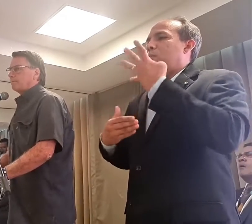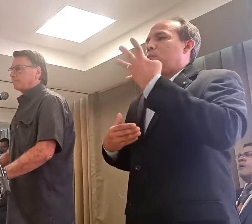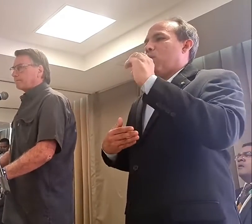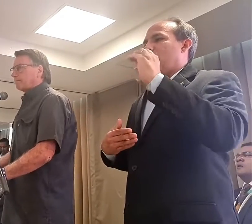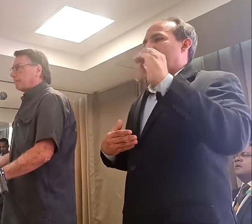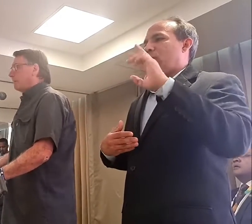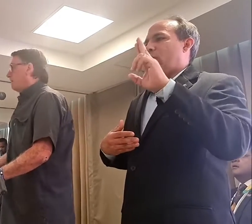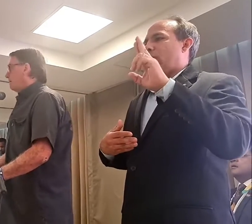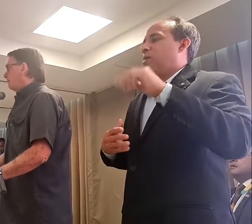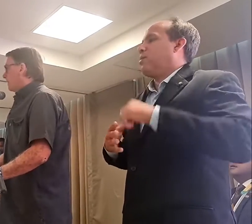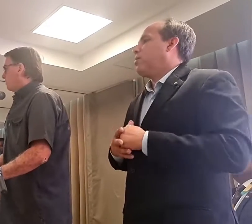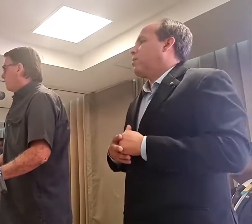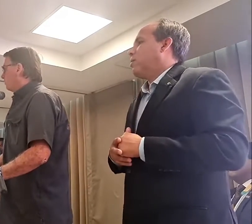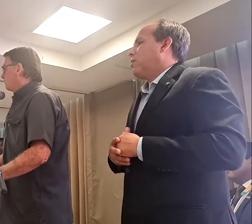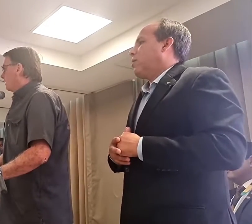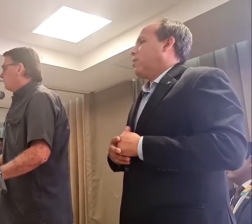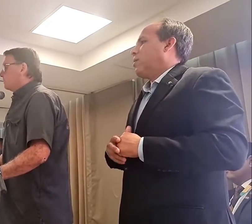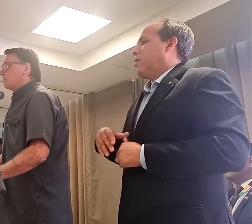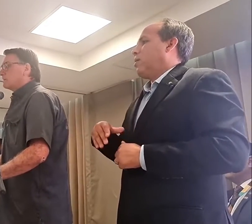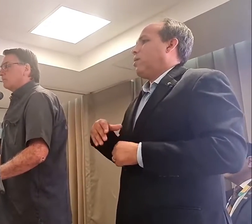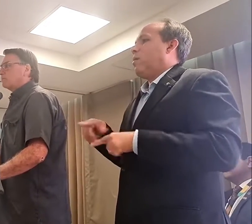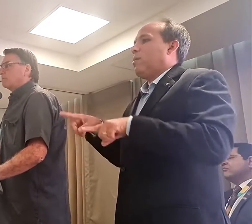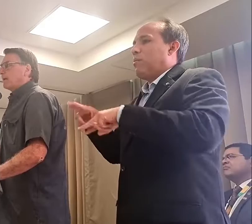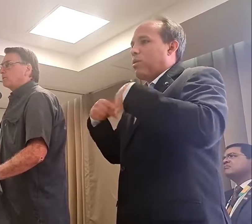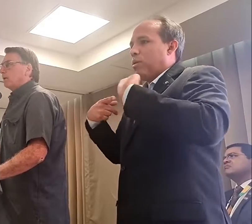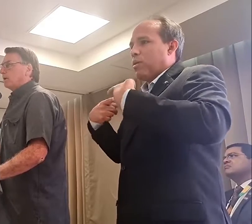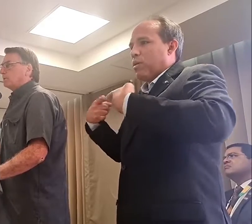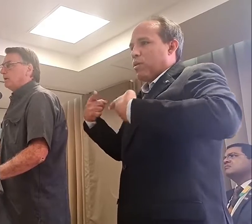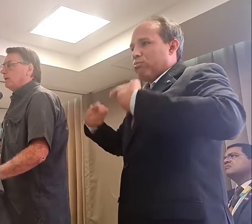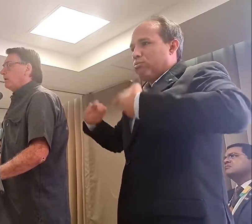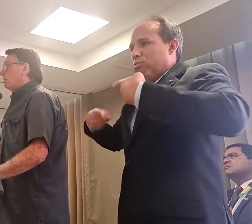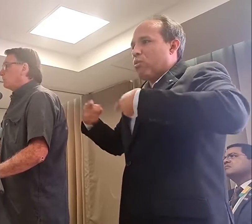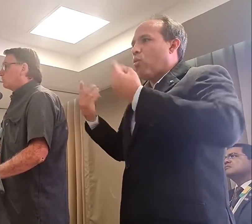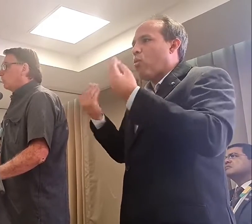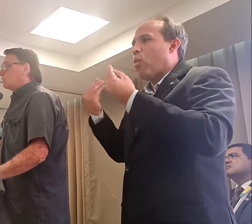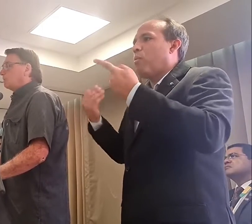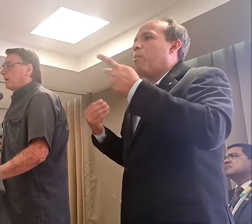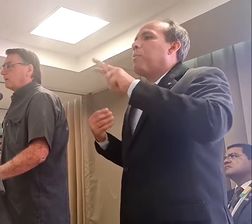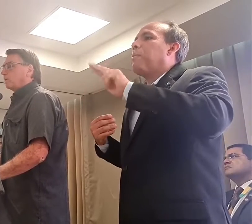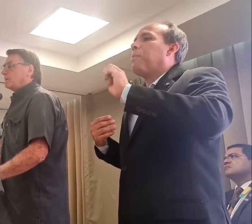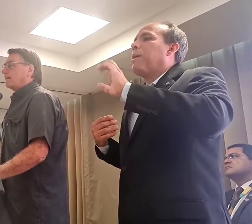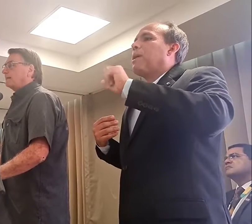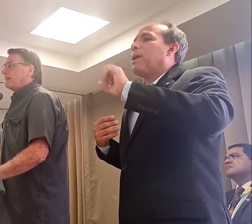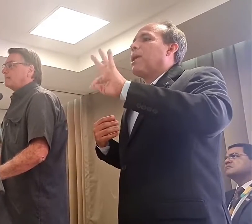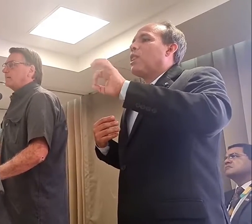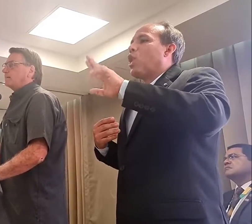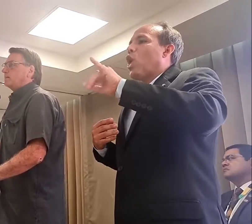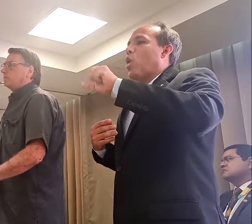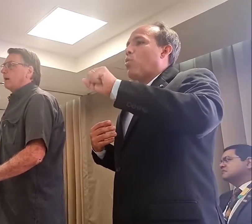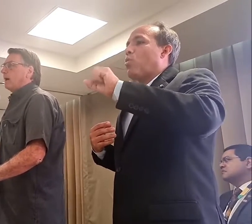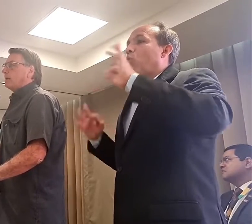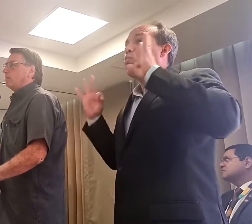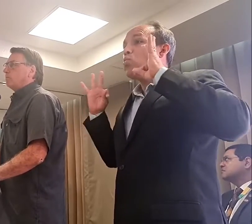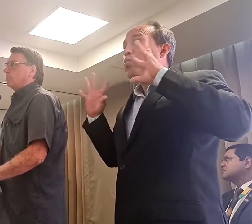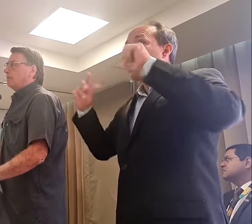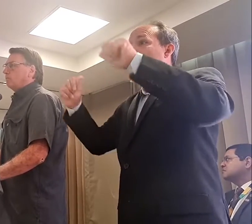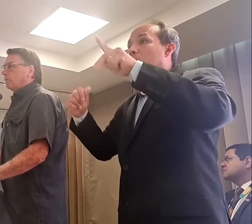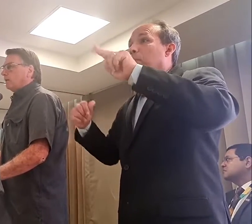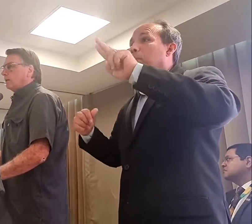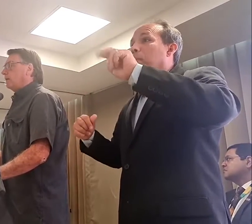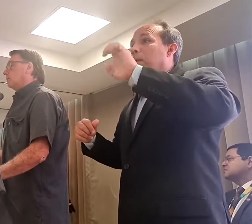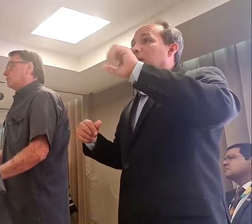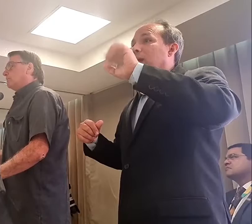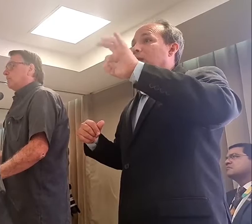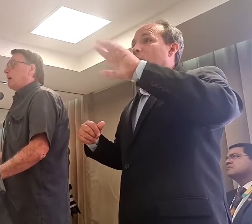400,00. Para isso, negociamos a questão dos precatórios. Todos os precatórios, até R$ 600 mil, o governo